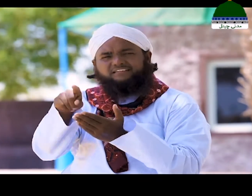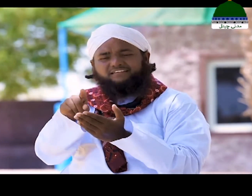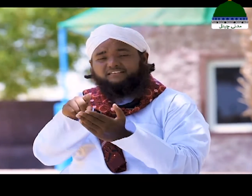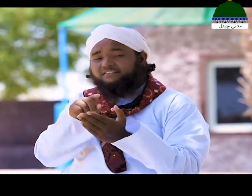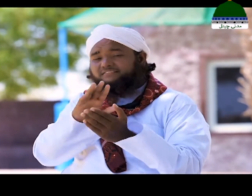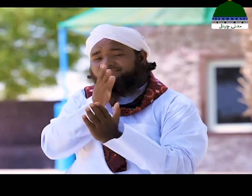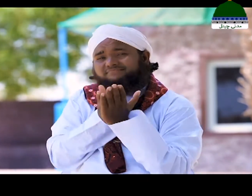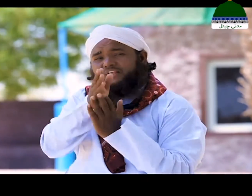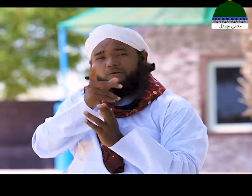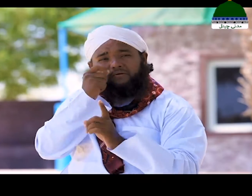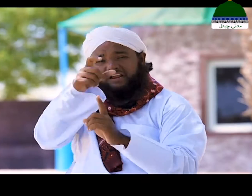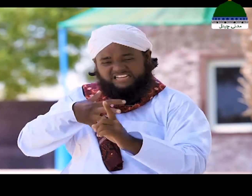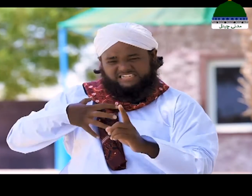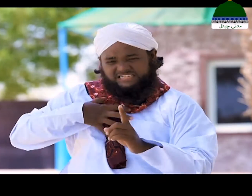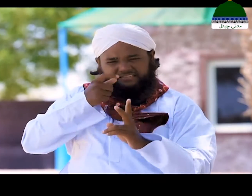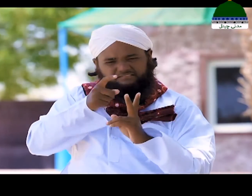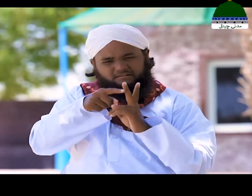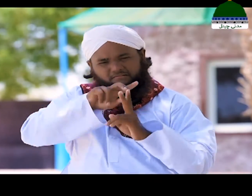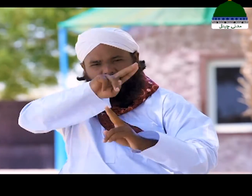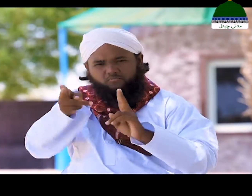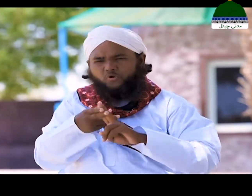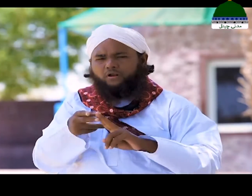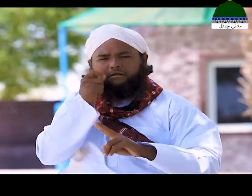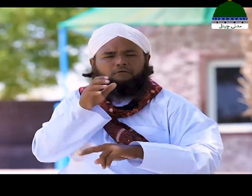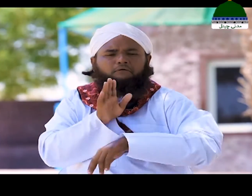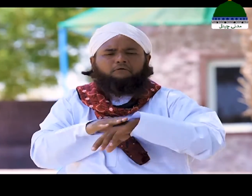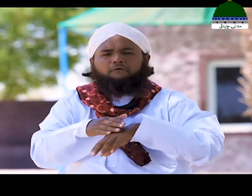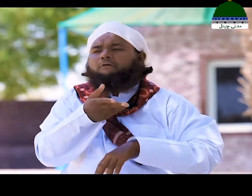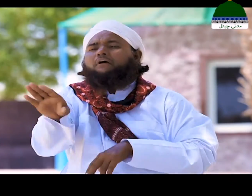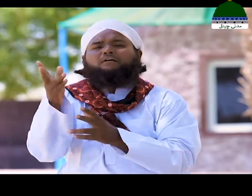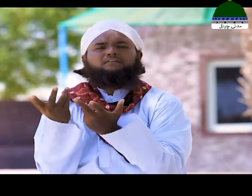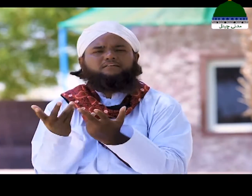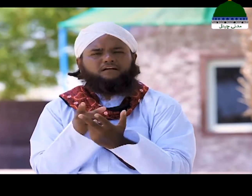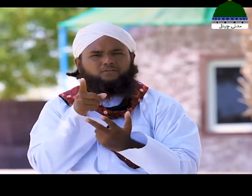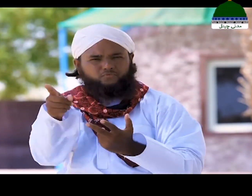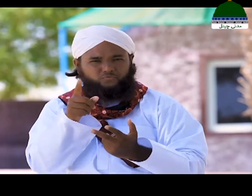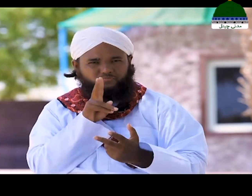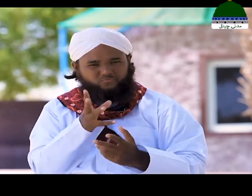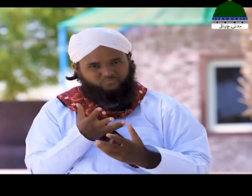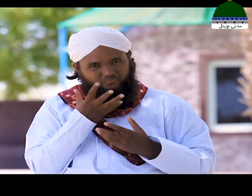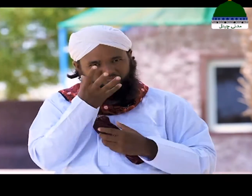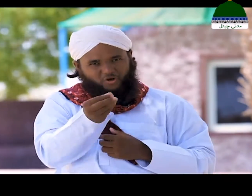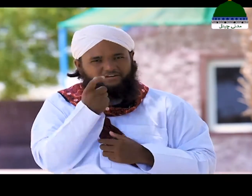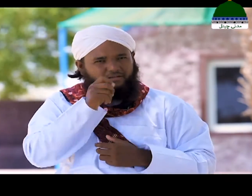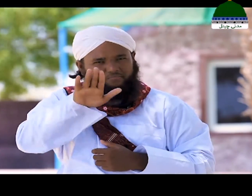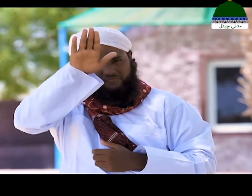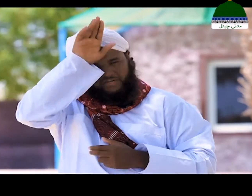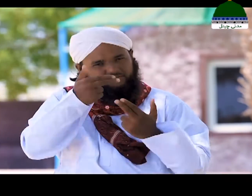اسی حاسد سے ہو گئی۔ اس نے پوچھا، بھائی کہاں کا ارادہ ہے؟ اس نے کہا، میں نے بادشاہ کو اپنا کلام سنایا تو